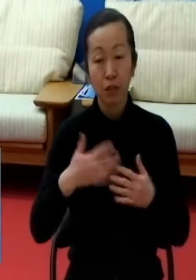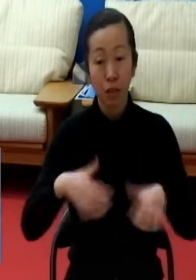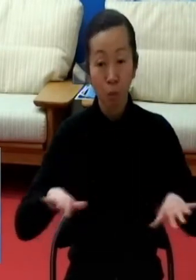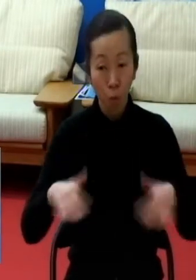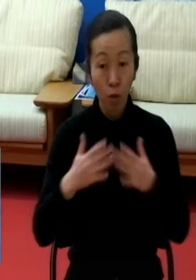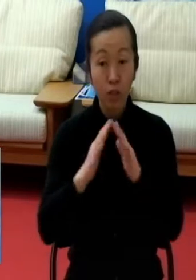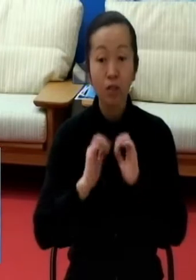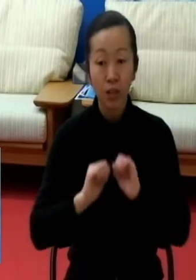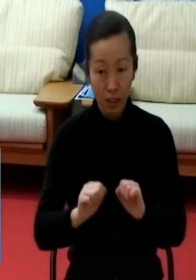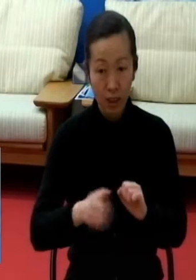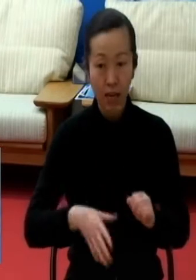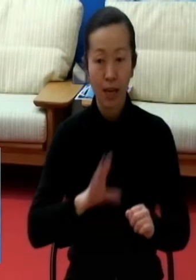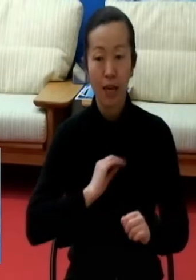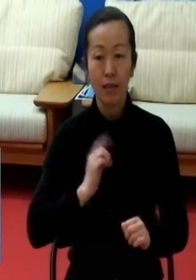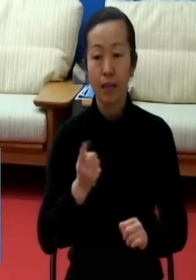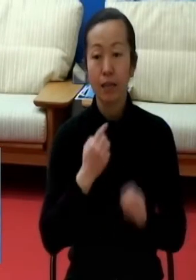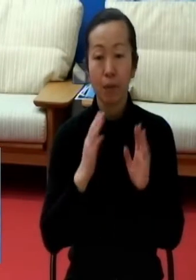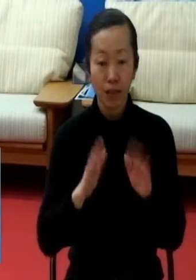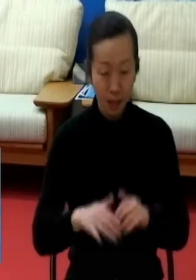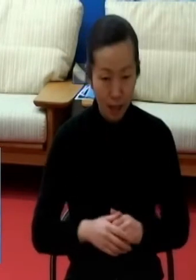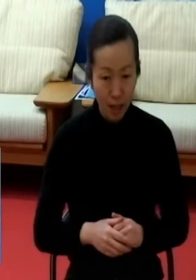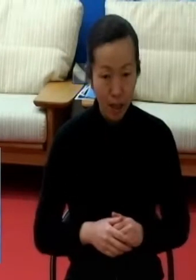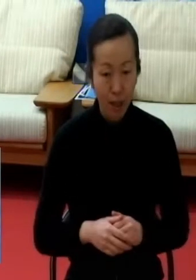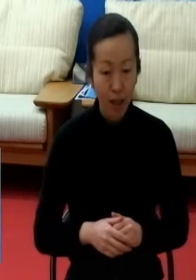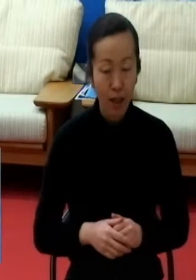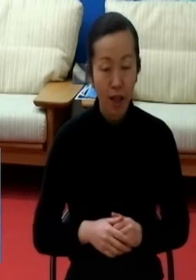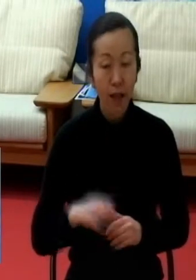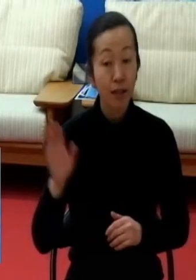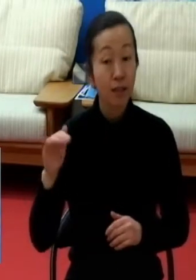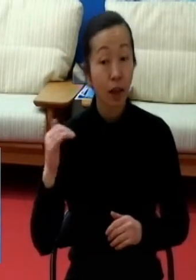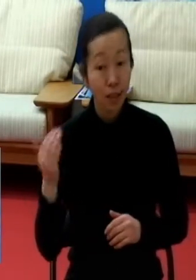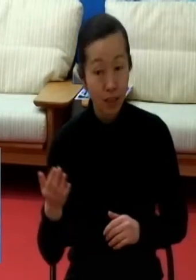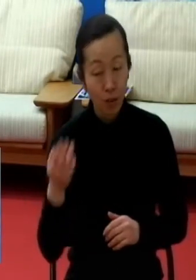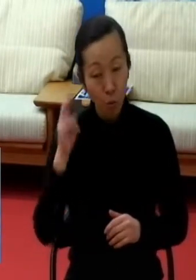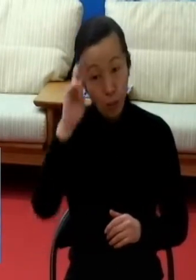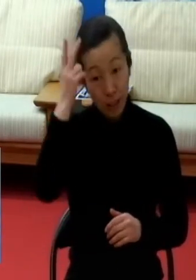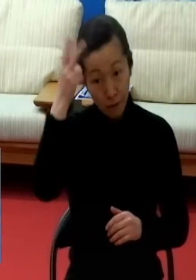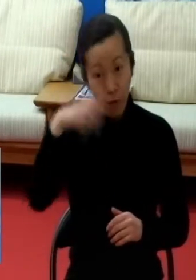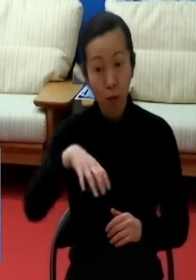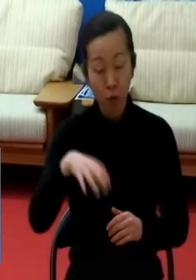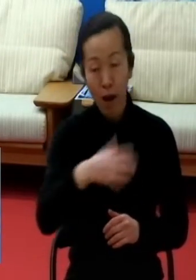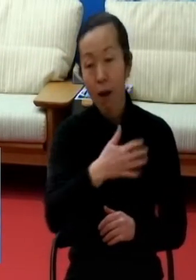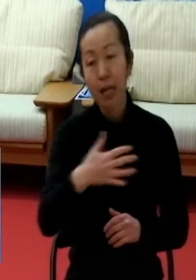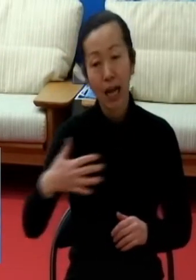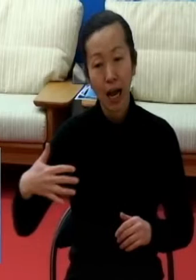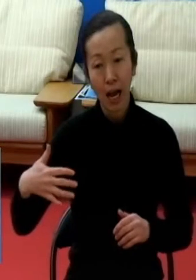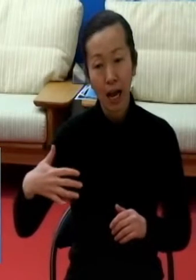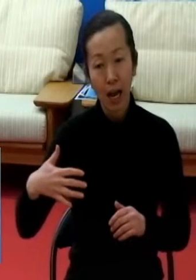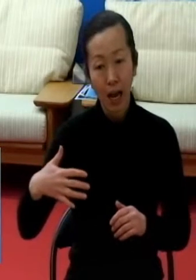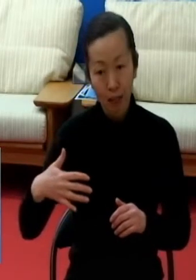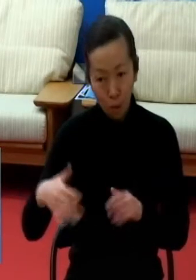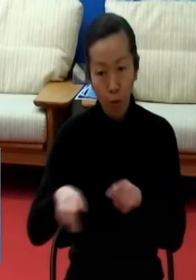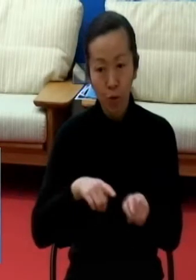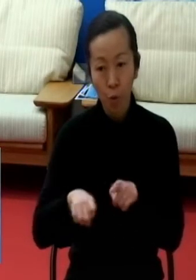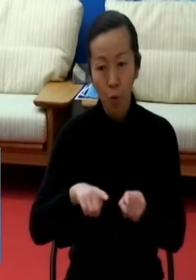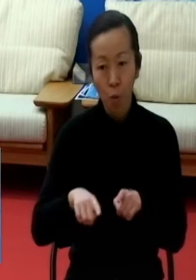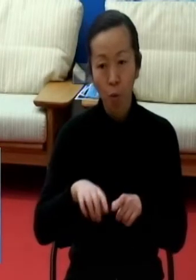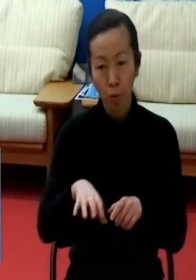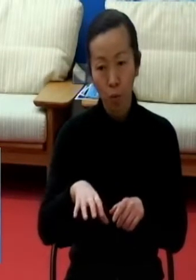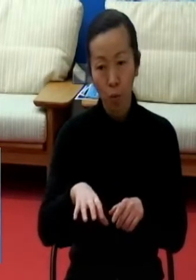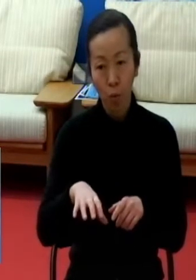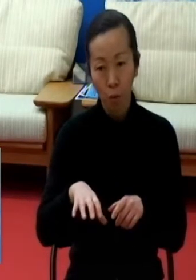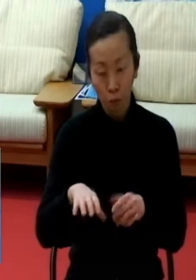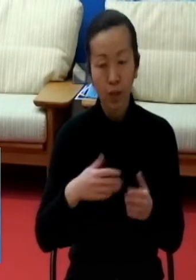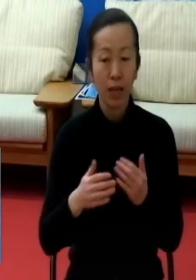그 오키나와는 원래 미국의 영토였잖아요. ところでその沖縄はアメリカの領土でした。 그런데 다시